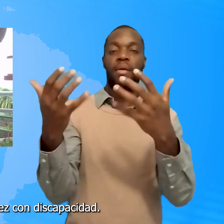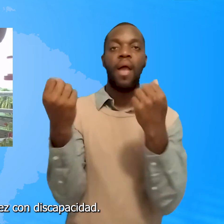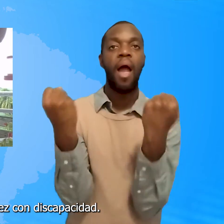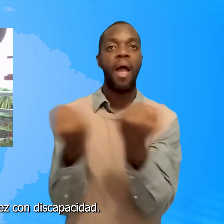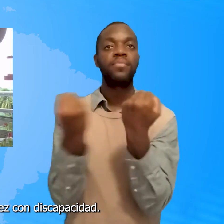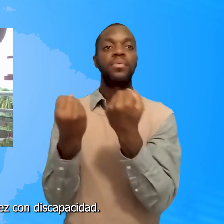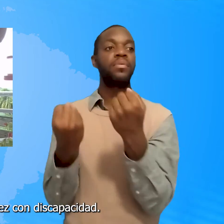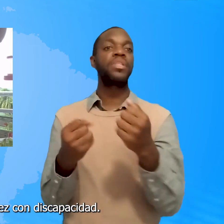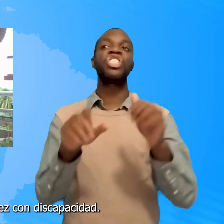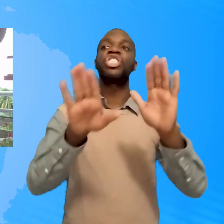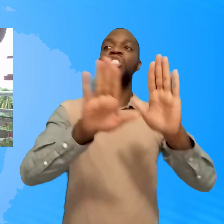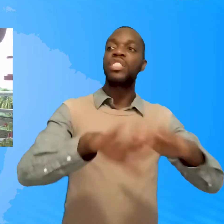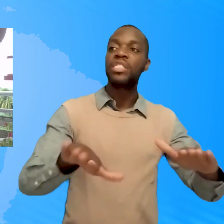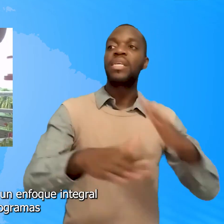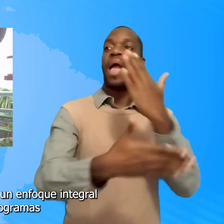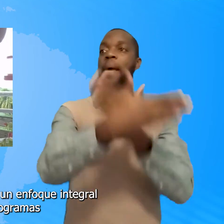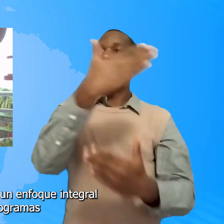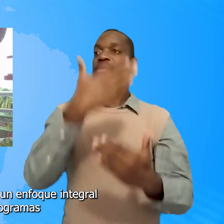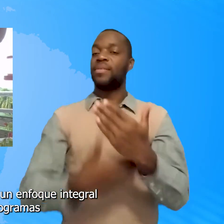de la niñez con discapacidad.